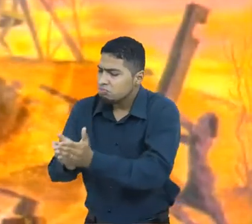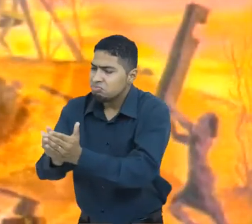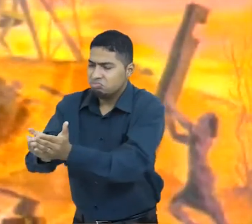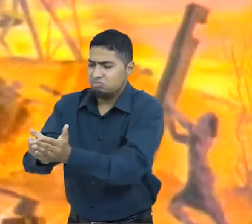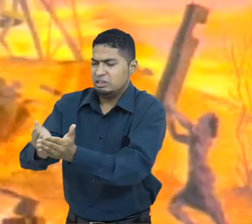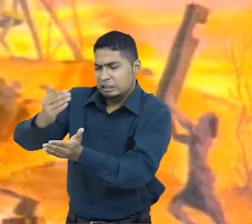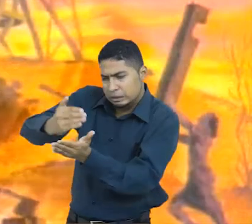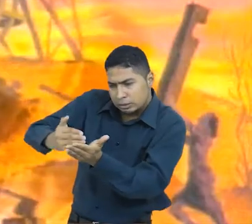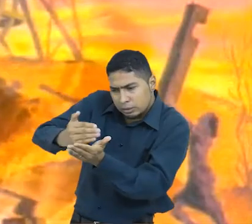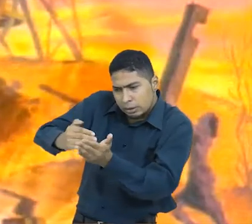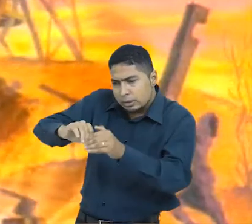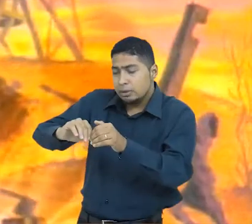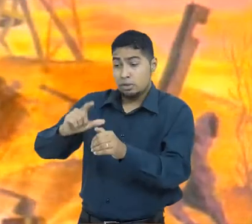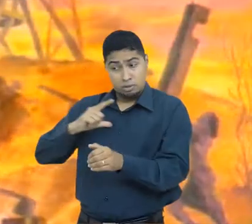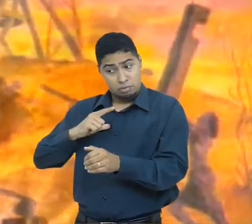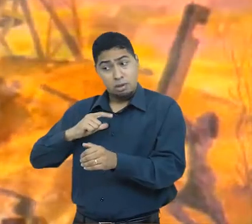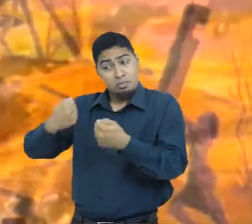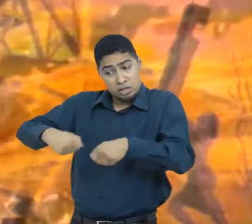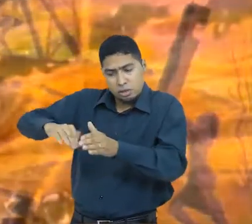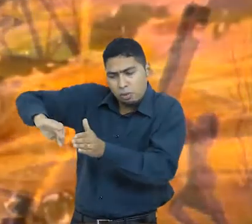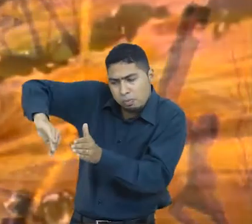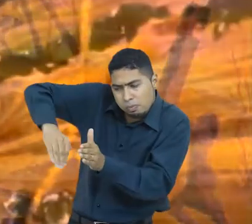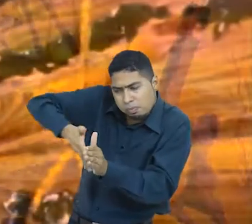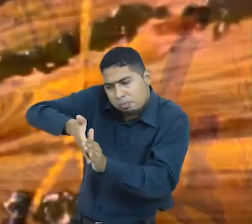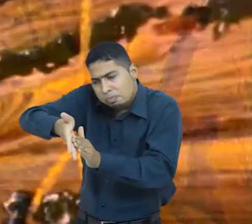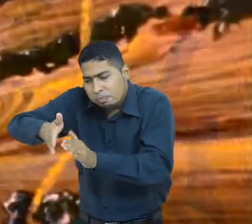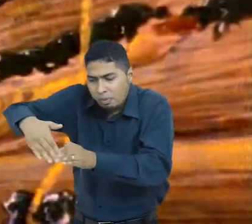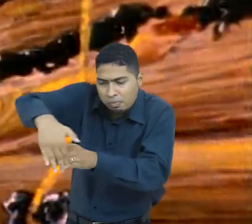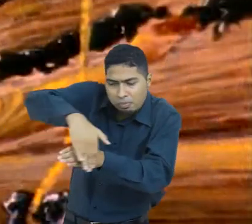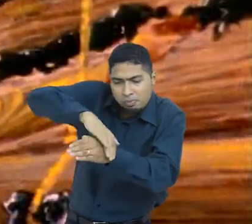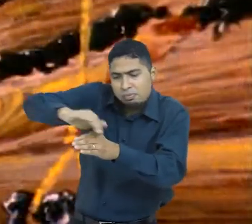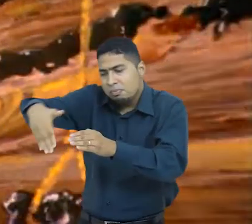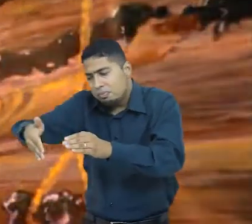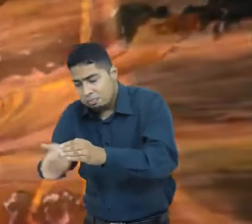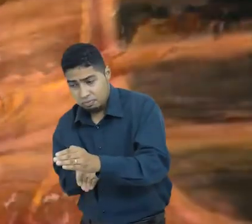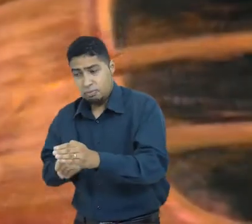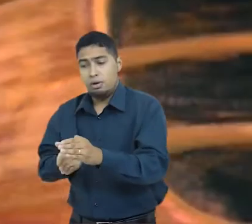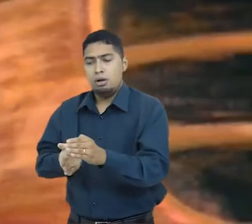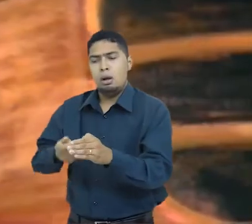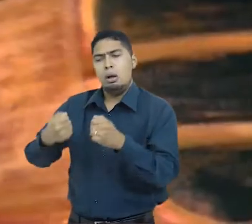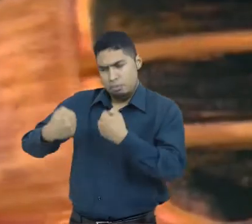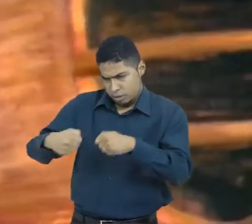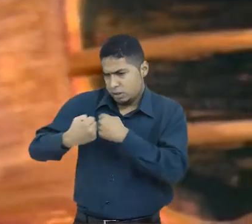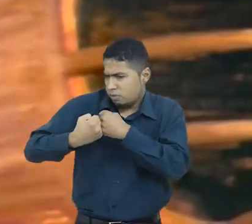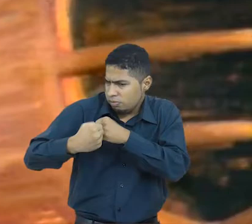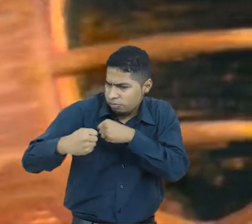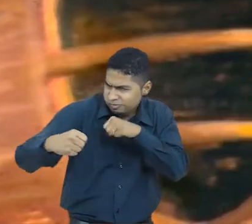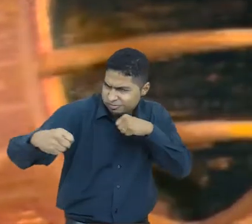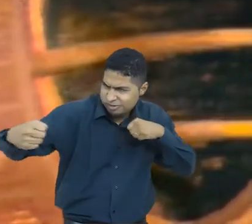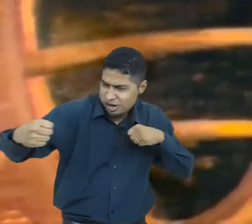bastantes divisões. Cubra-a bem com piche por dentro e por fora. A arca deve ter 150